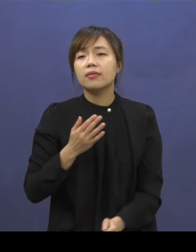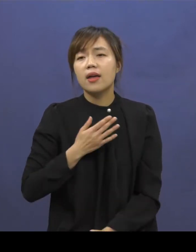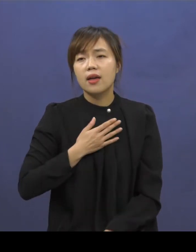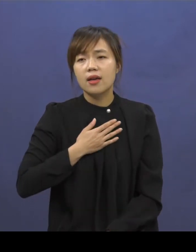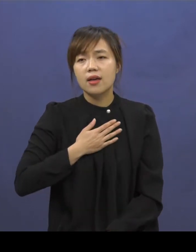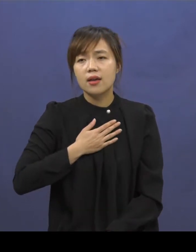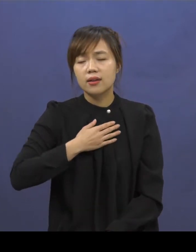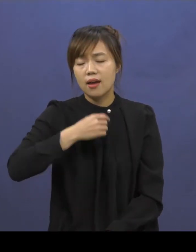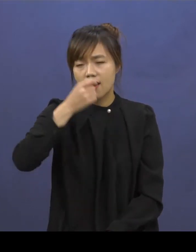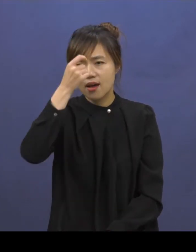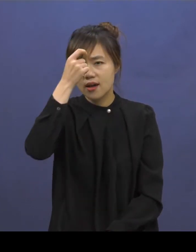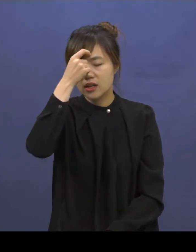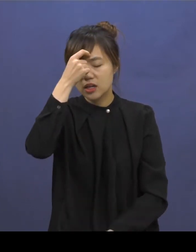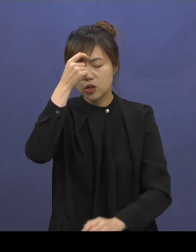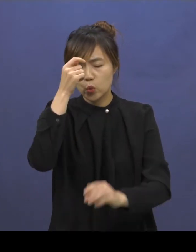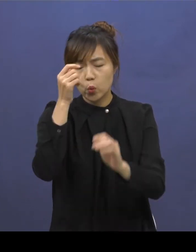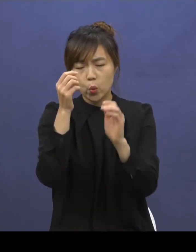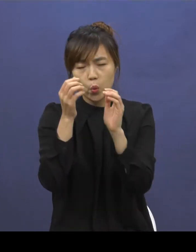내게